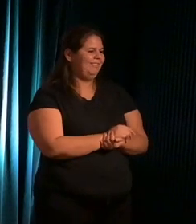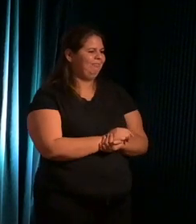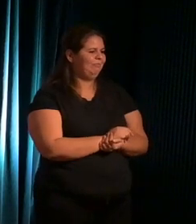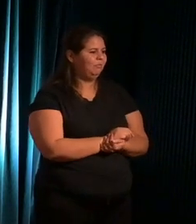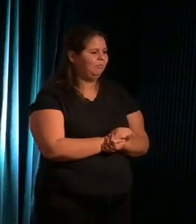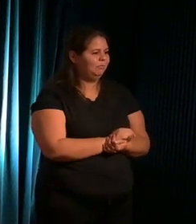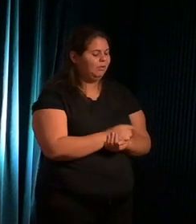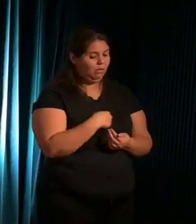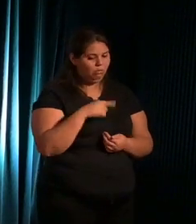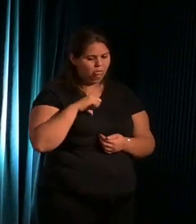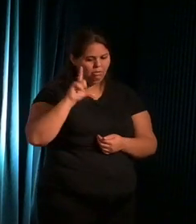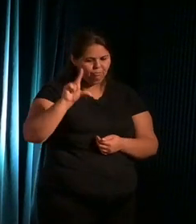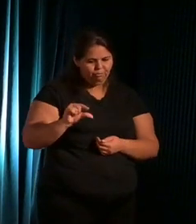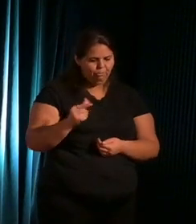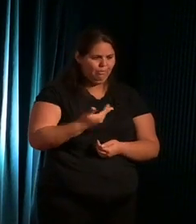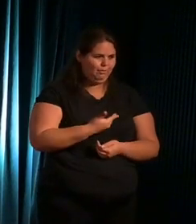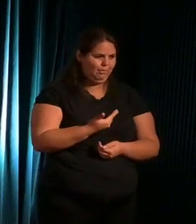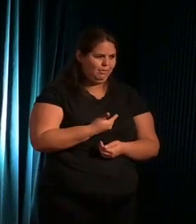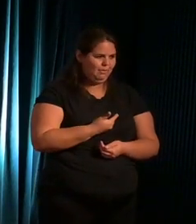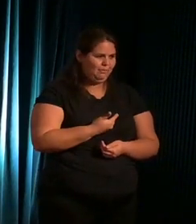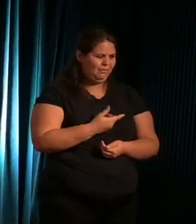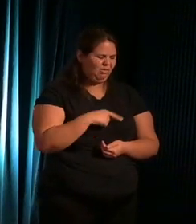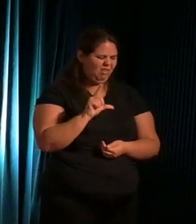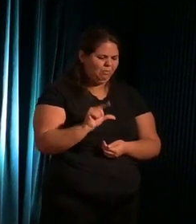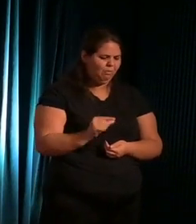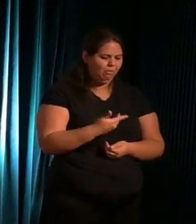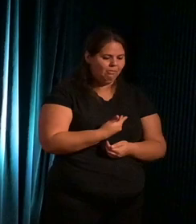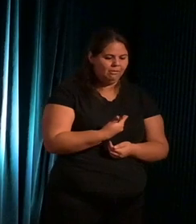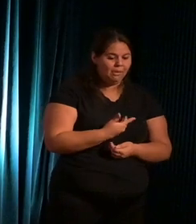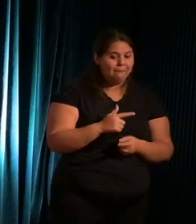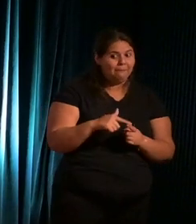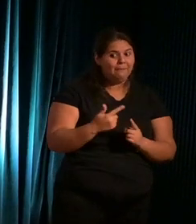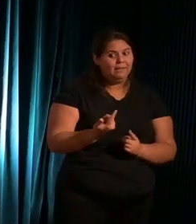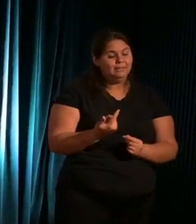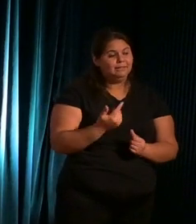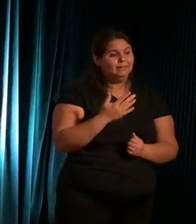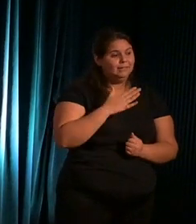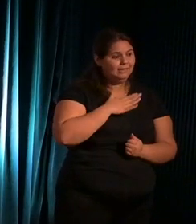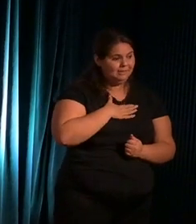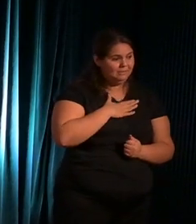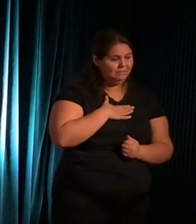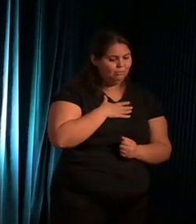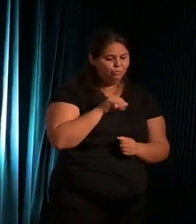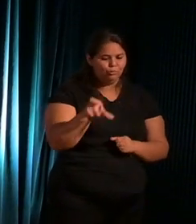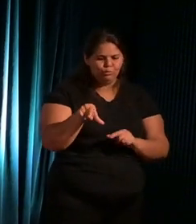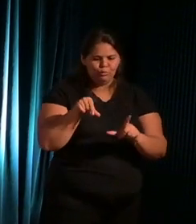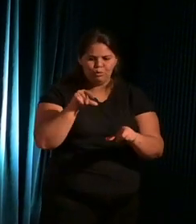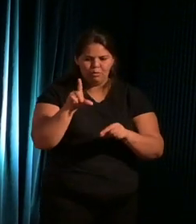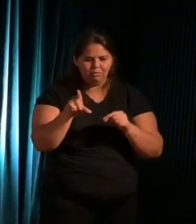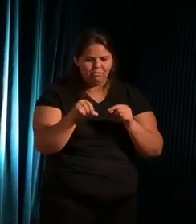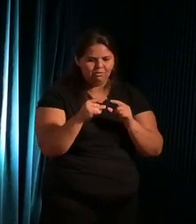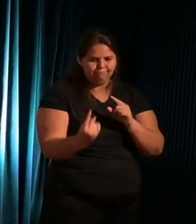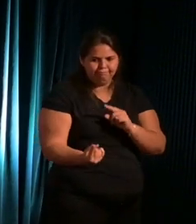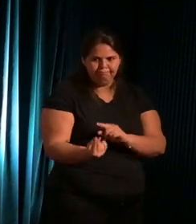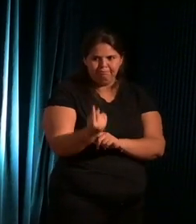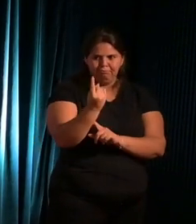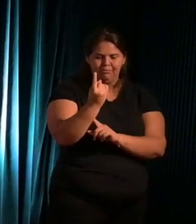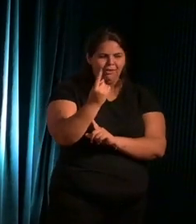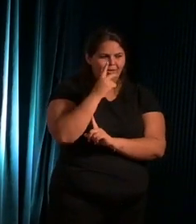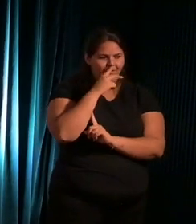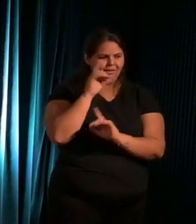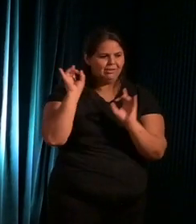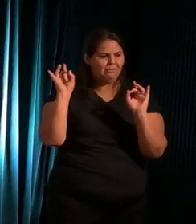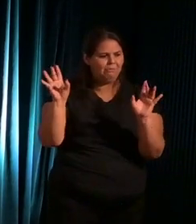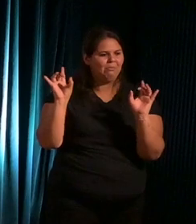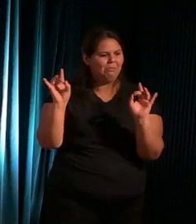Eu tenho poucos amigos com muita configuração, mas os meus escolhidos são difíceis